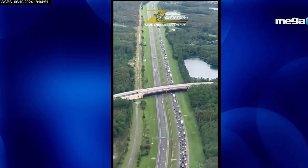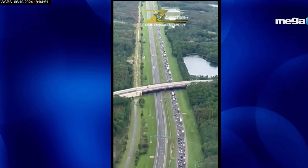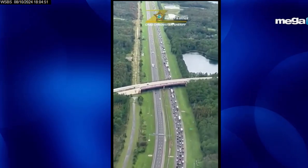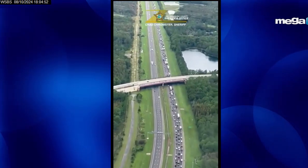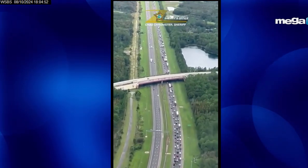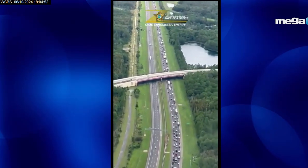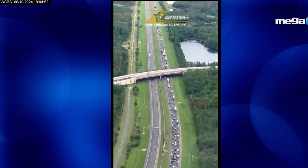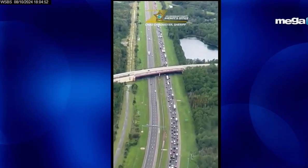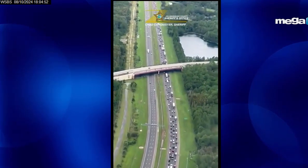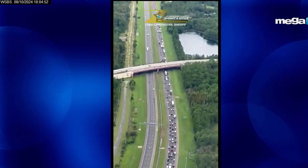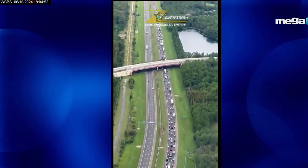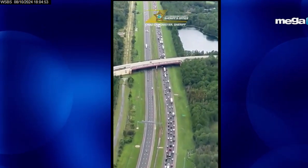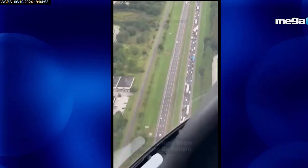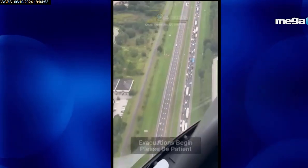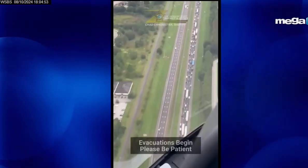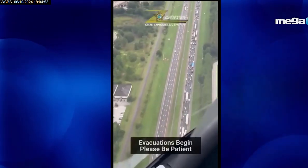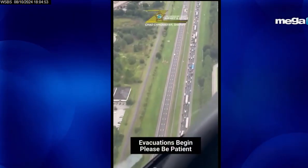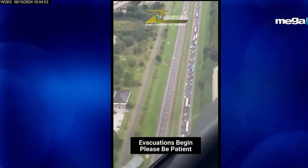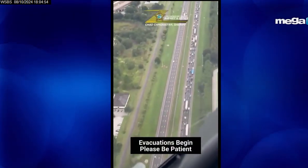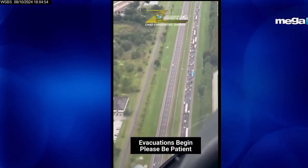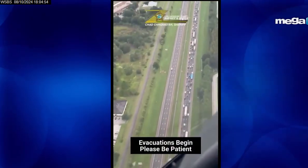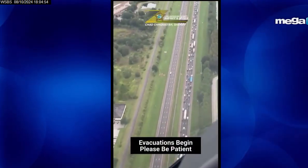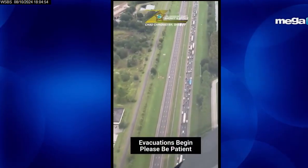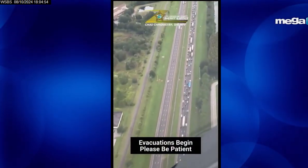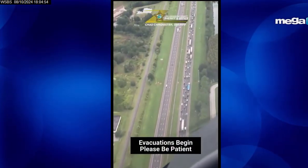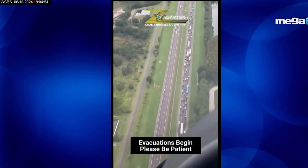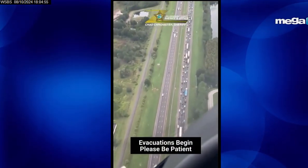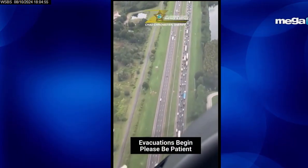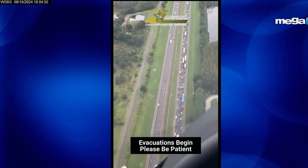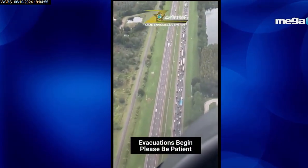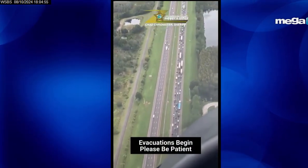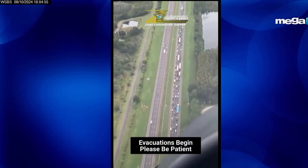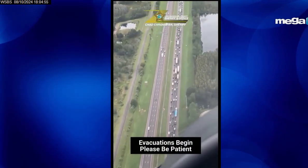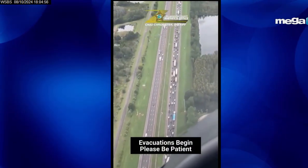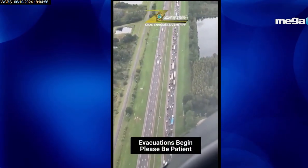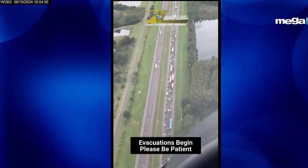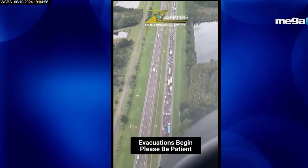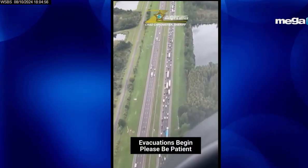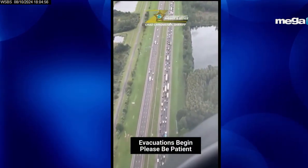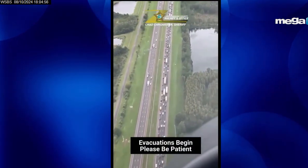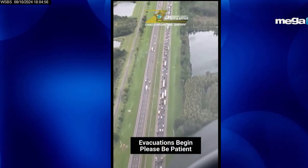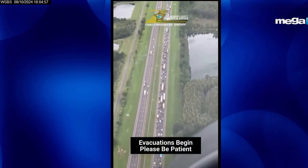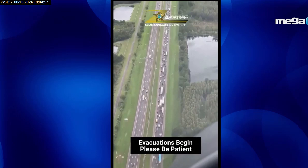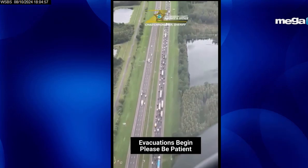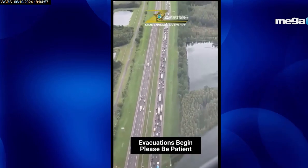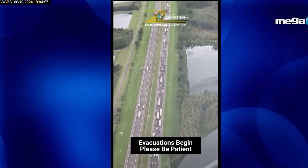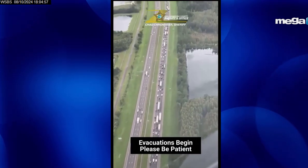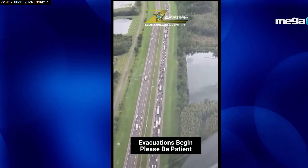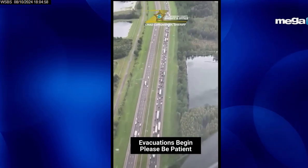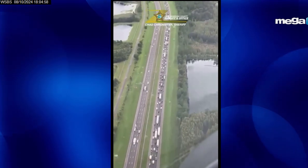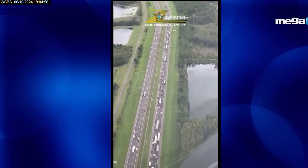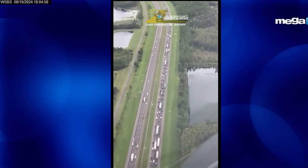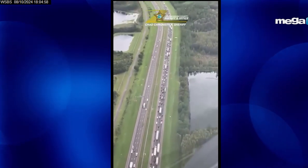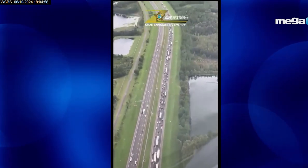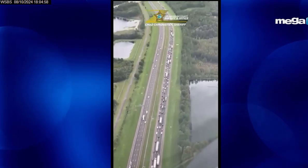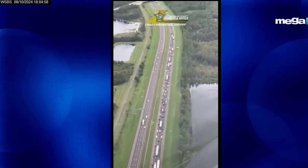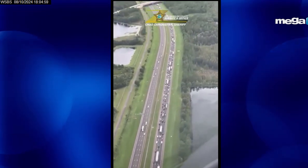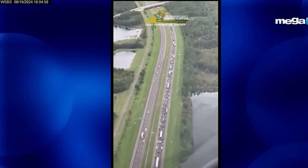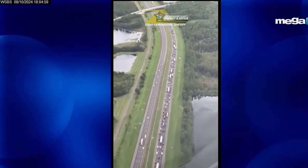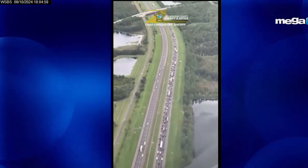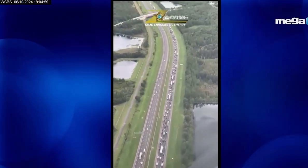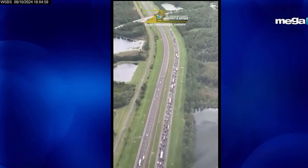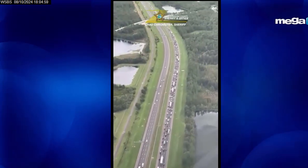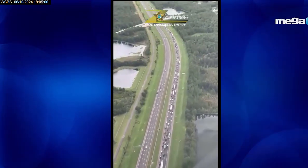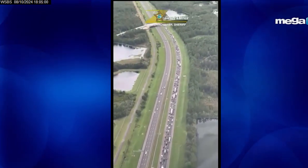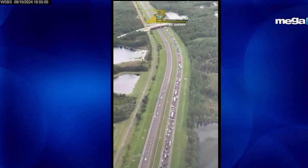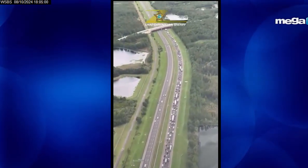de Tampa. El Centro Nacional de Huracanes advierte que el huracán podría causar una marejada que eleve los niveles del agua hasta 6 pies a lo